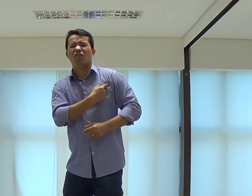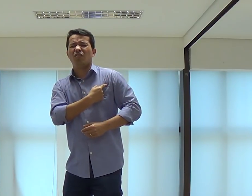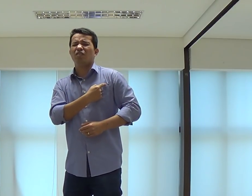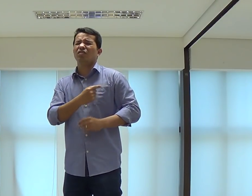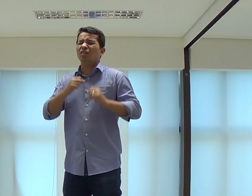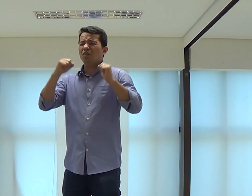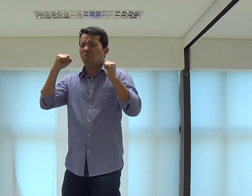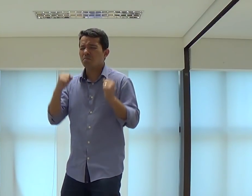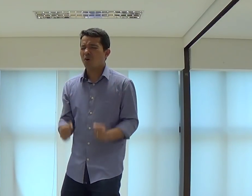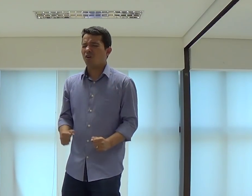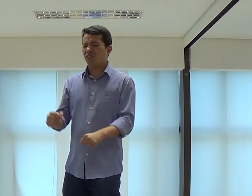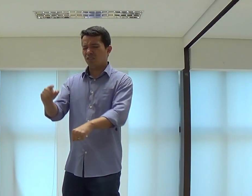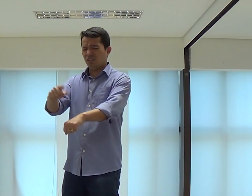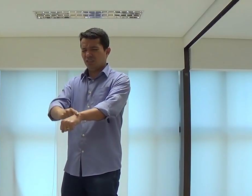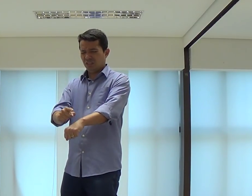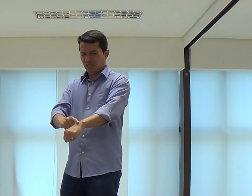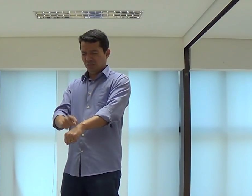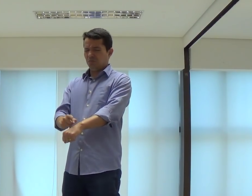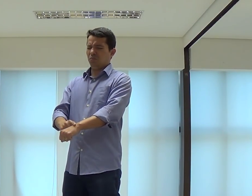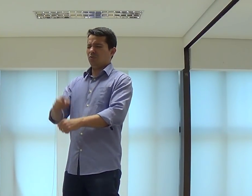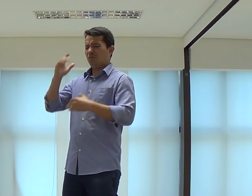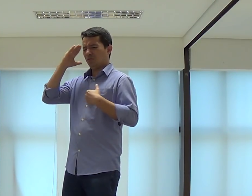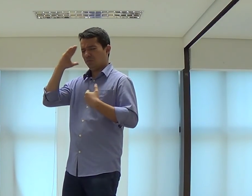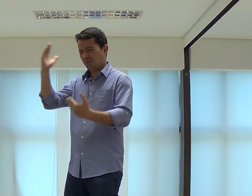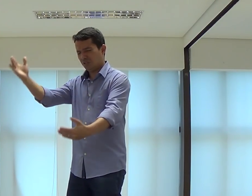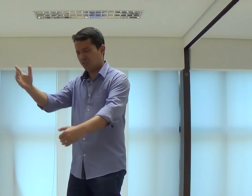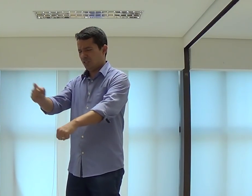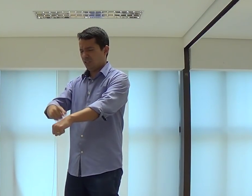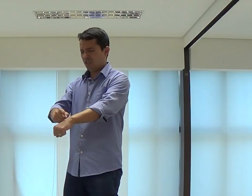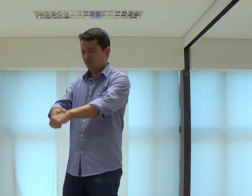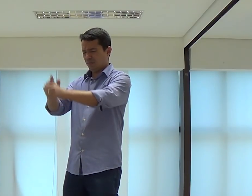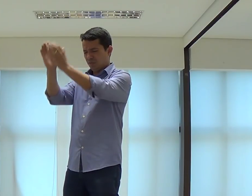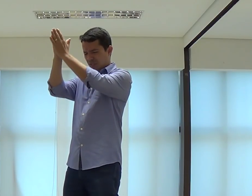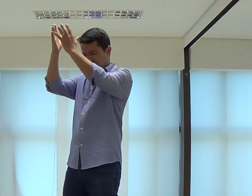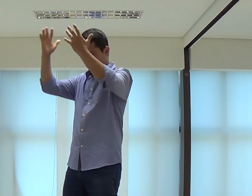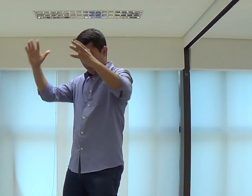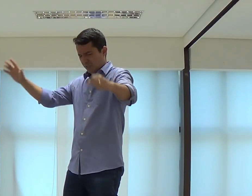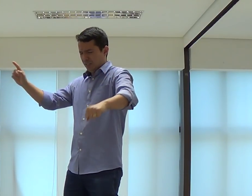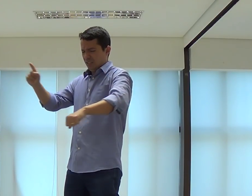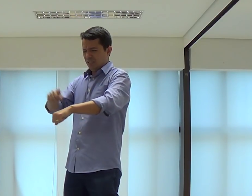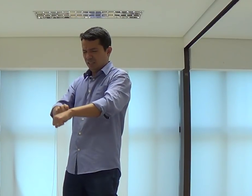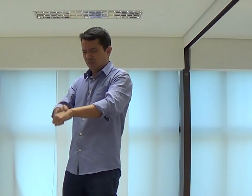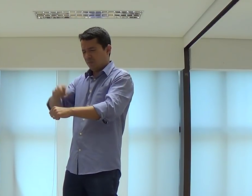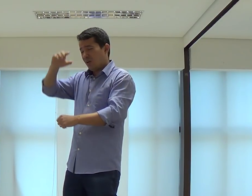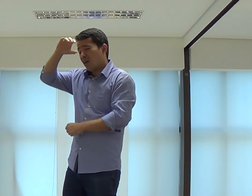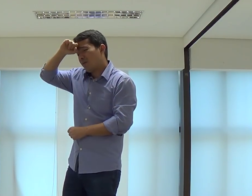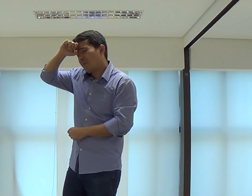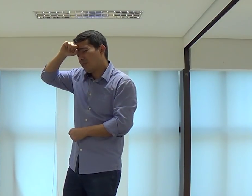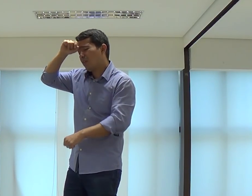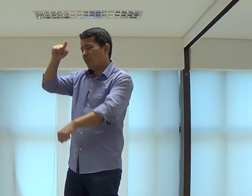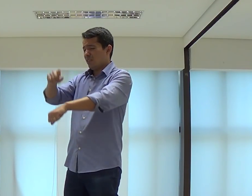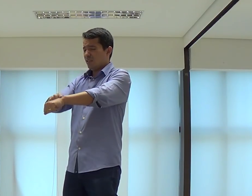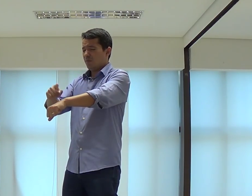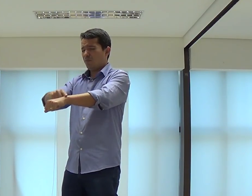Senhor tem dado tantas coisas a gente. Nós agradecemos por esse tempo de celebração, por esse tempo